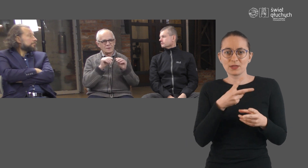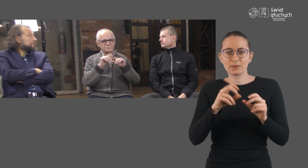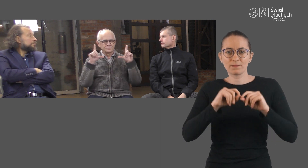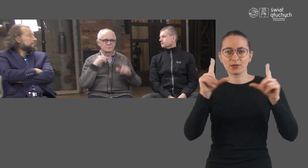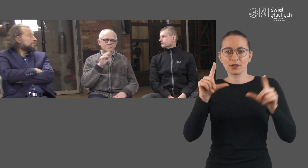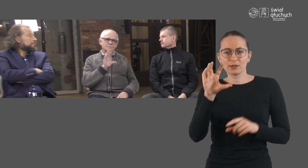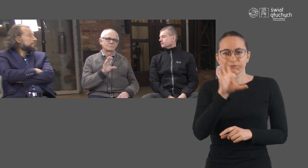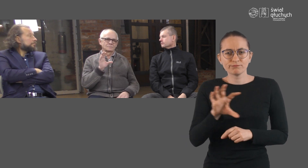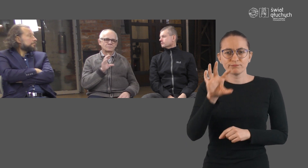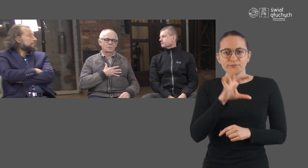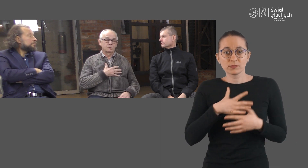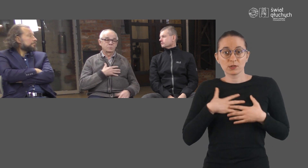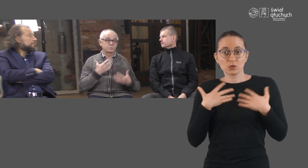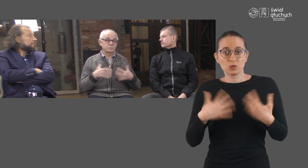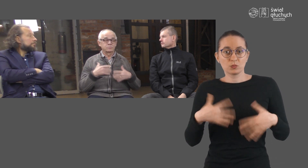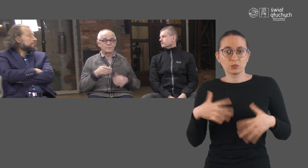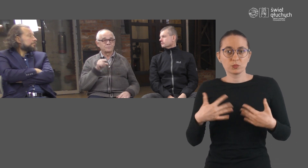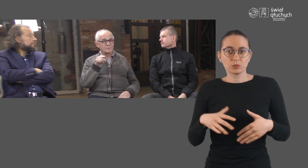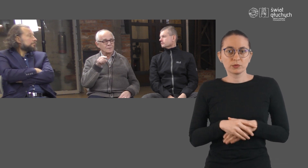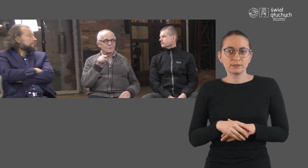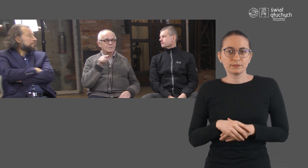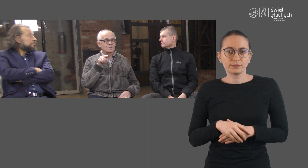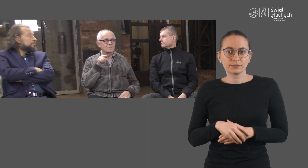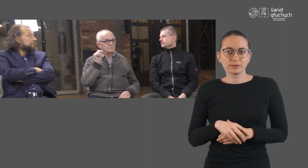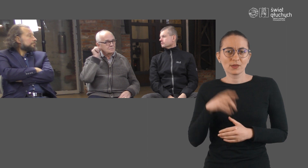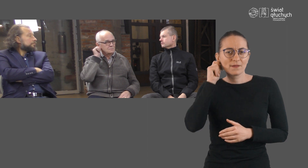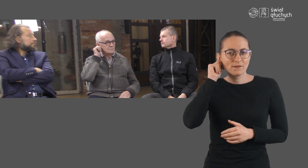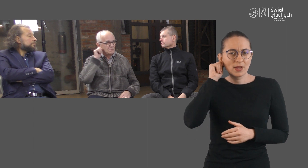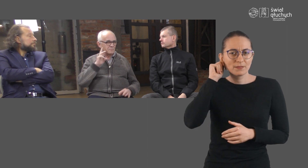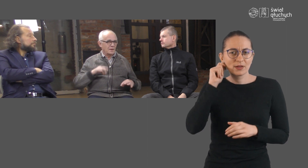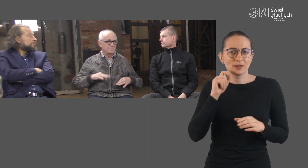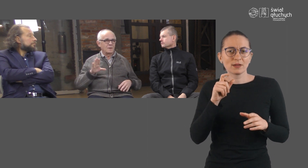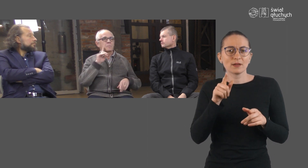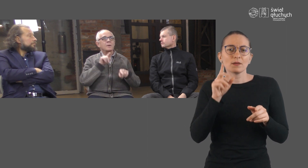Był taki jeden ciekawy film, oglądałem go. Wow.